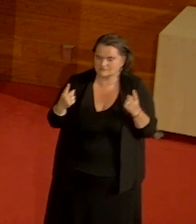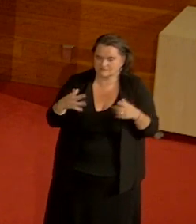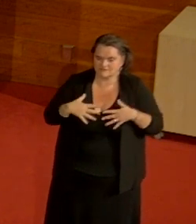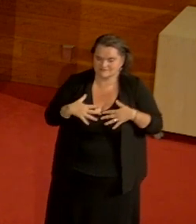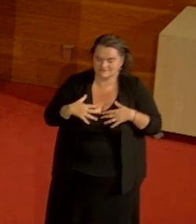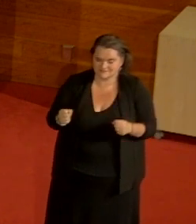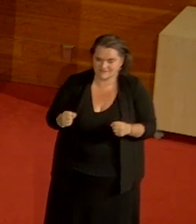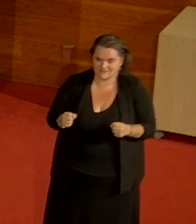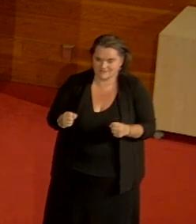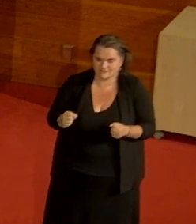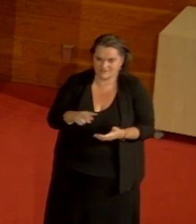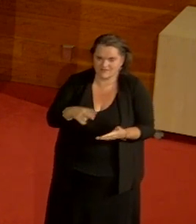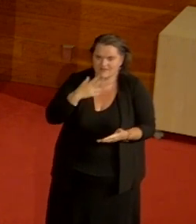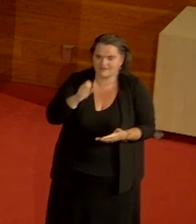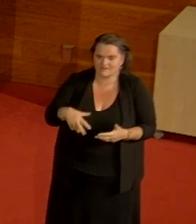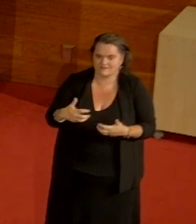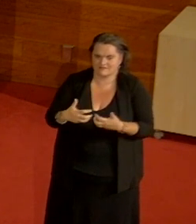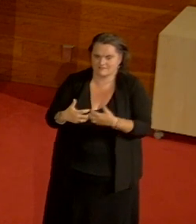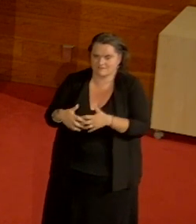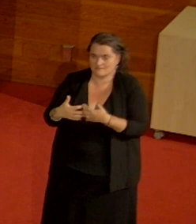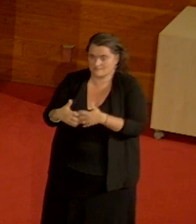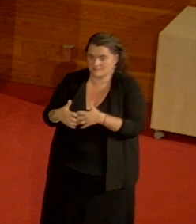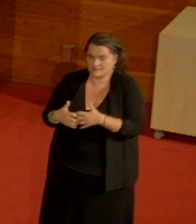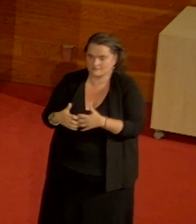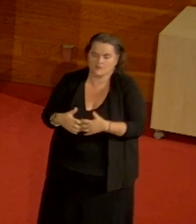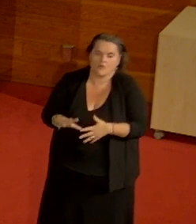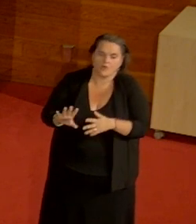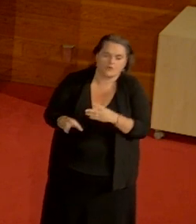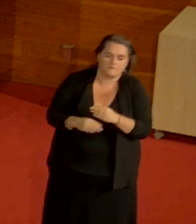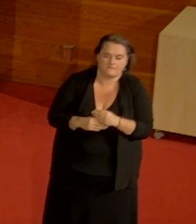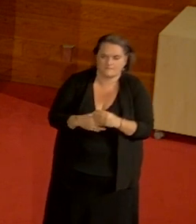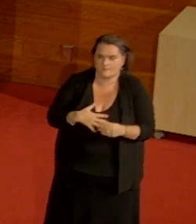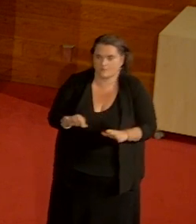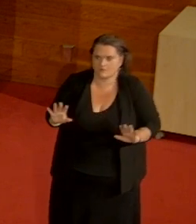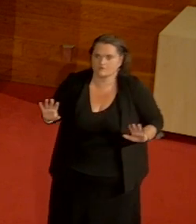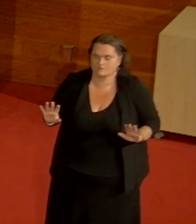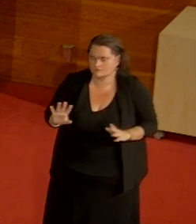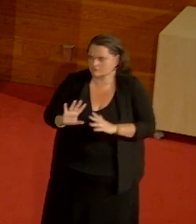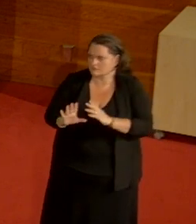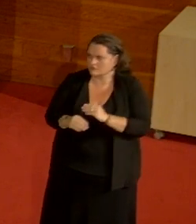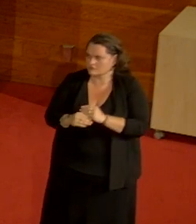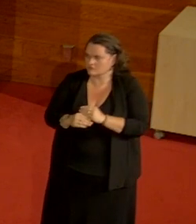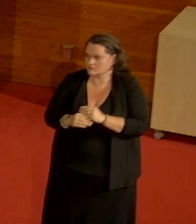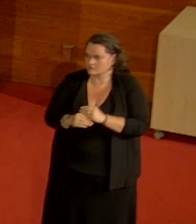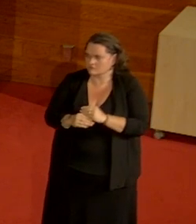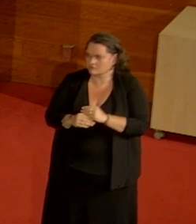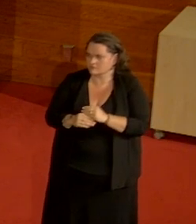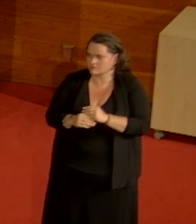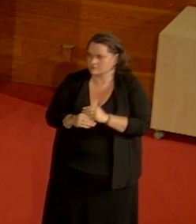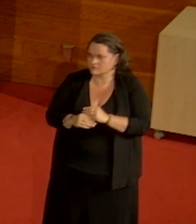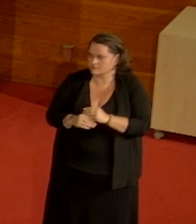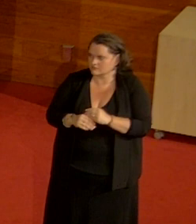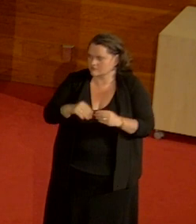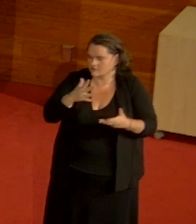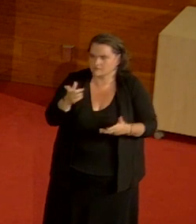sea leída por máquina porque siempre puede ser un complemento y en ese complemento que es en el que ahora Estamos también muchos que